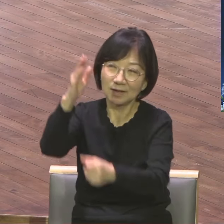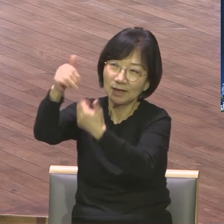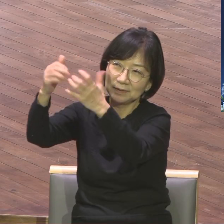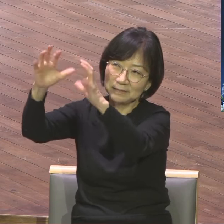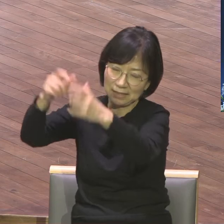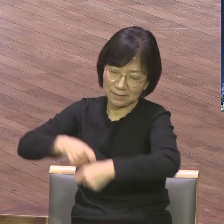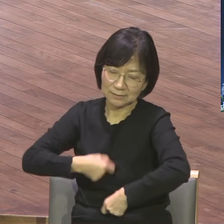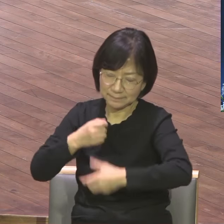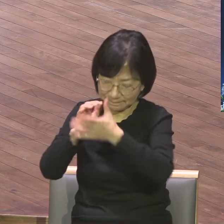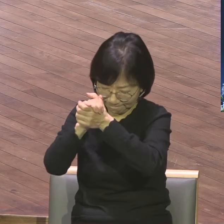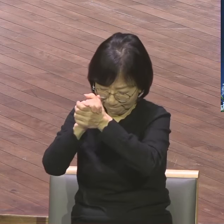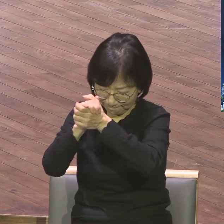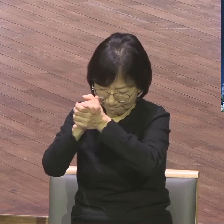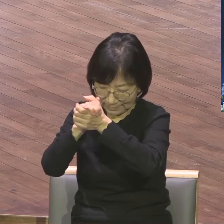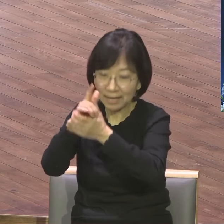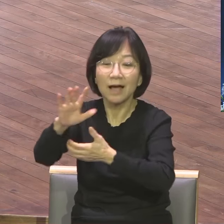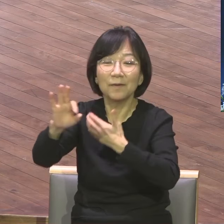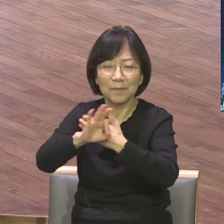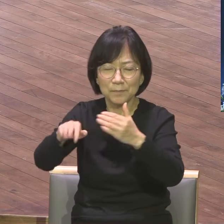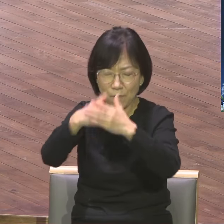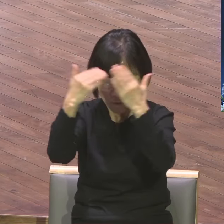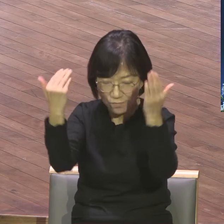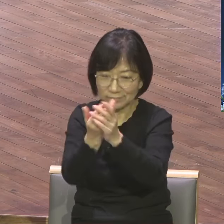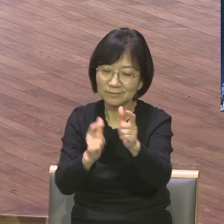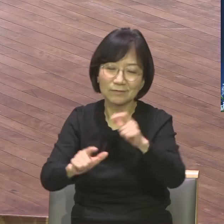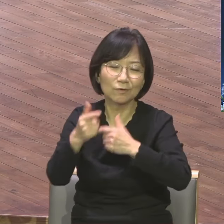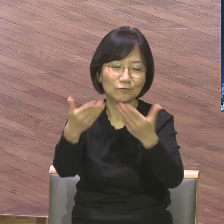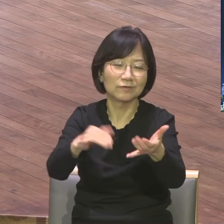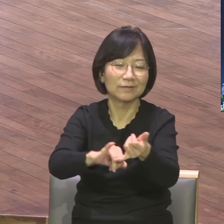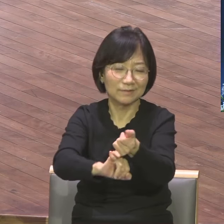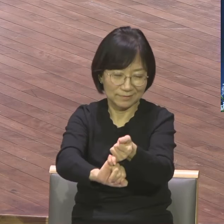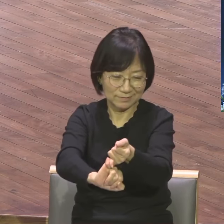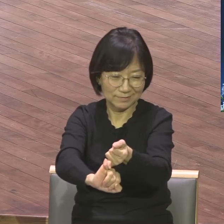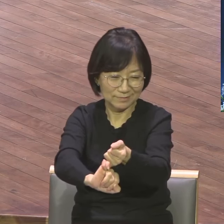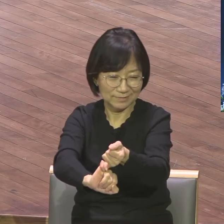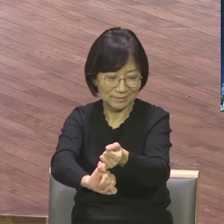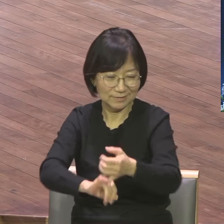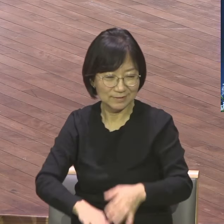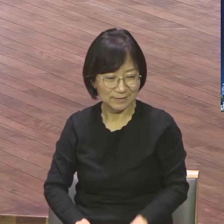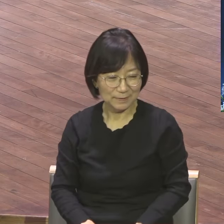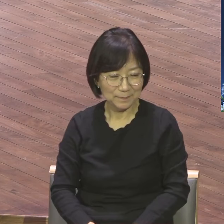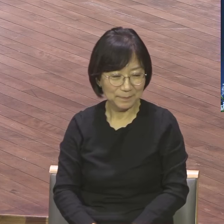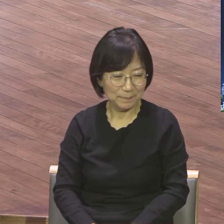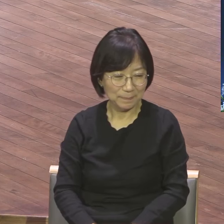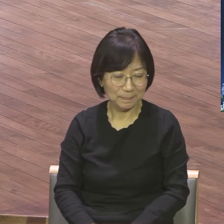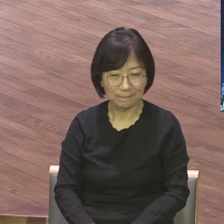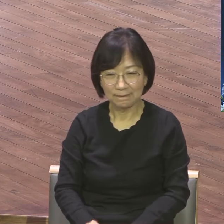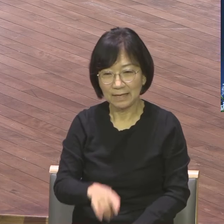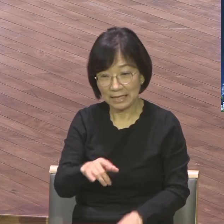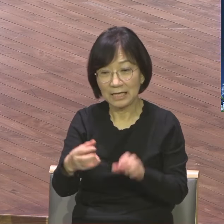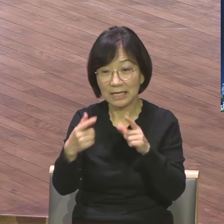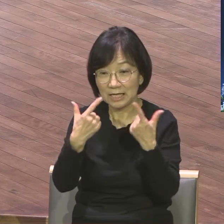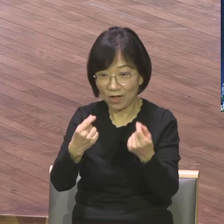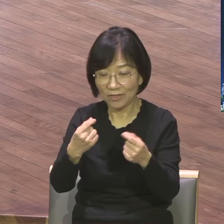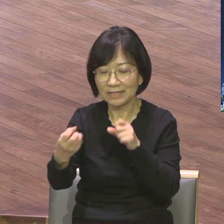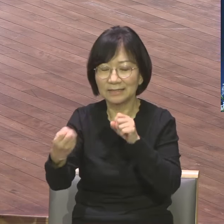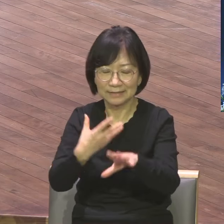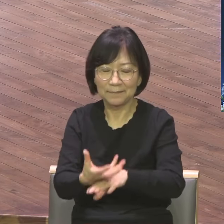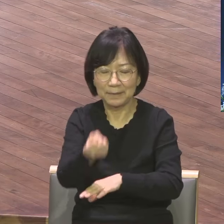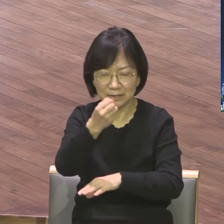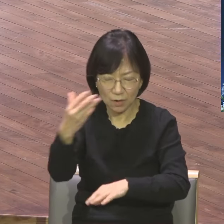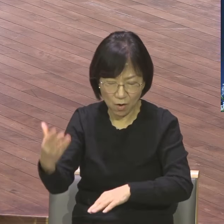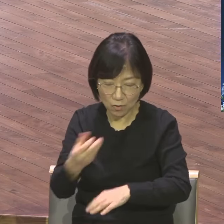구하라. 그리하면 이 모든 것을 더하여 주시리라. 이런 응답을 받는 성금열 되시기를 예수 그리스도의